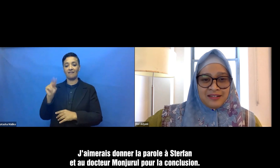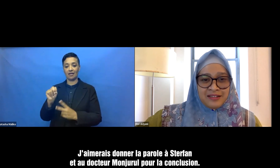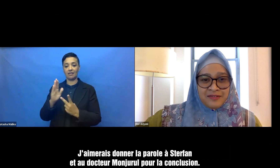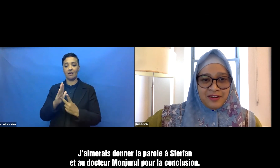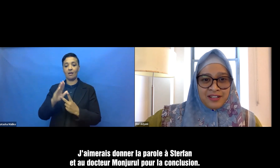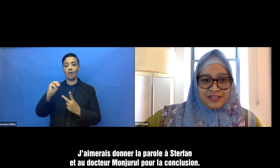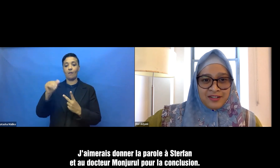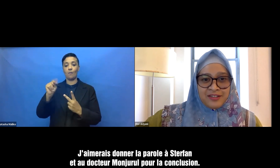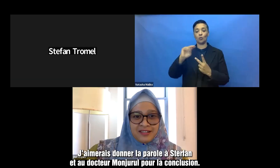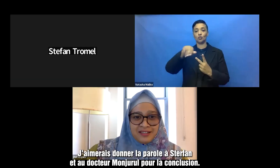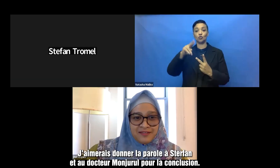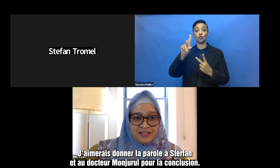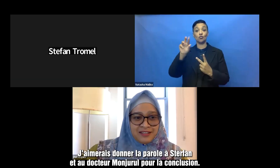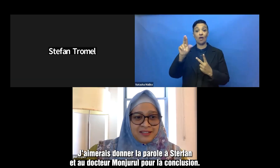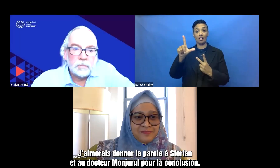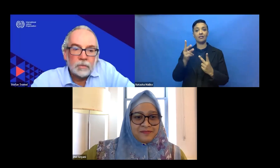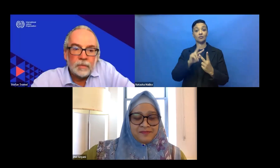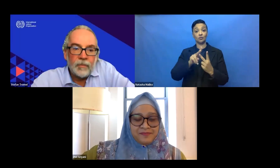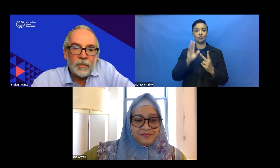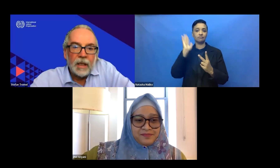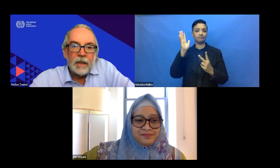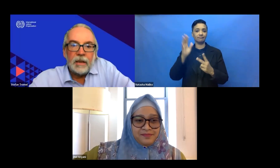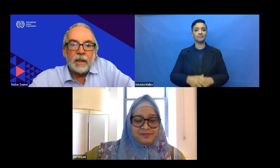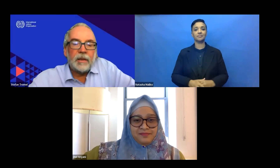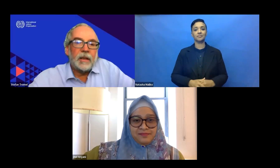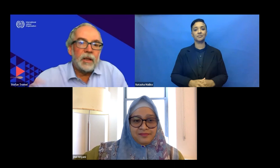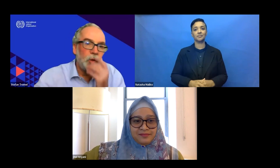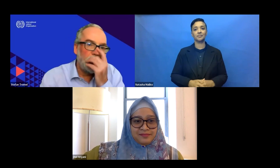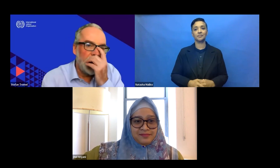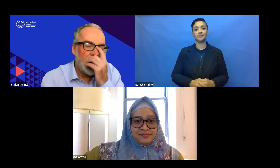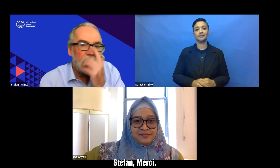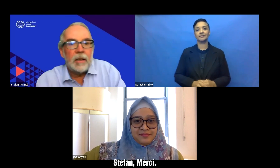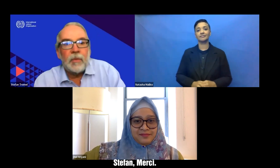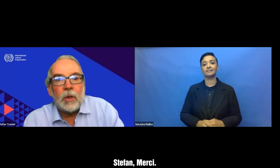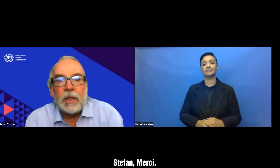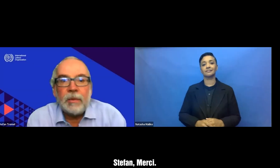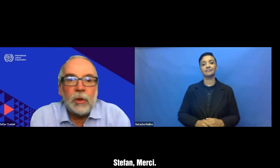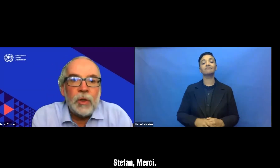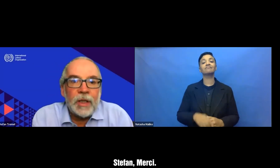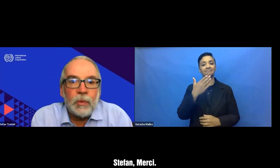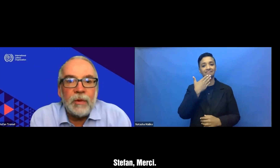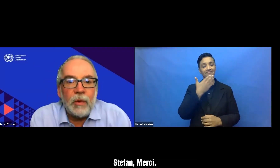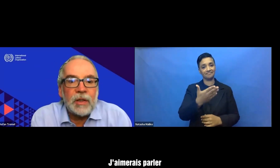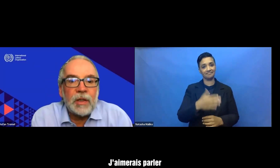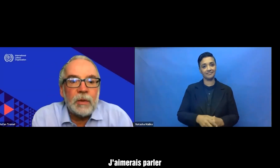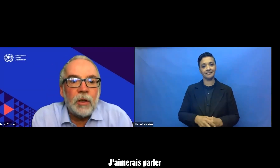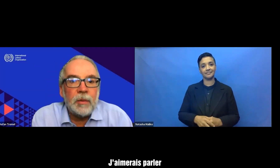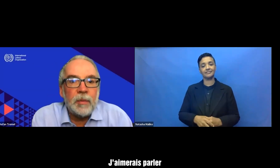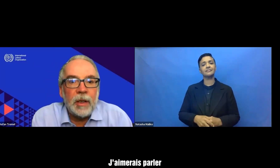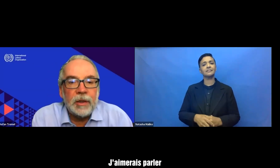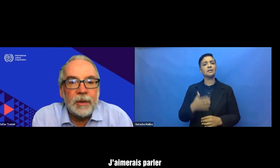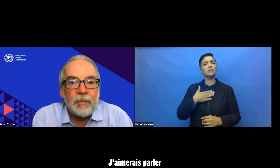parole à Stéphane et au docteur Mongerel pour leur conclusion.